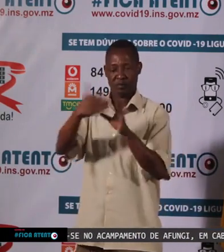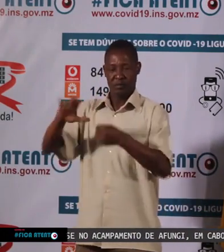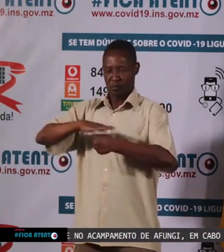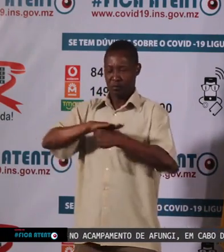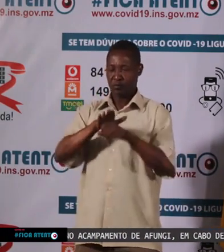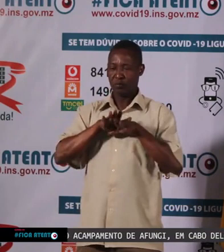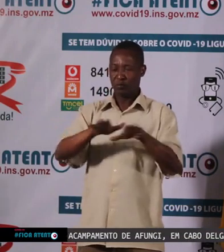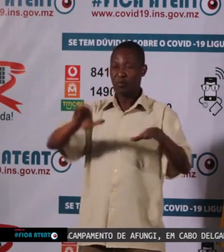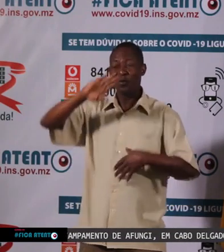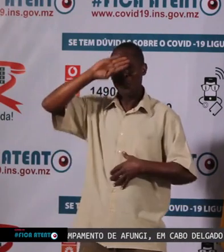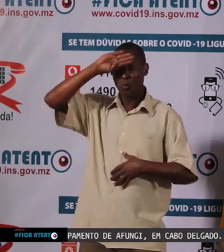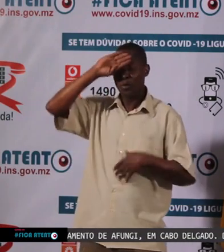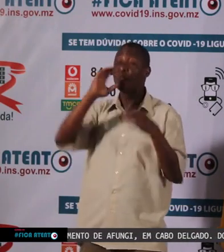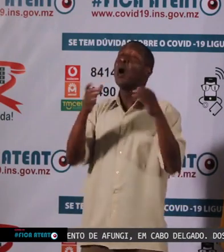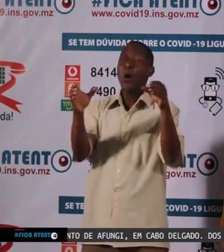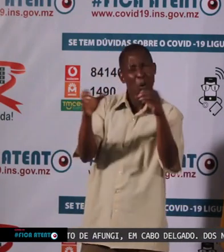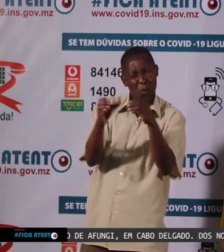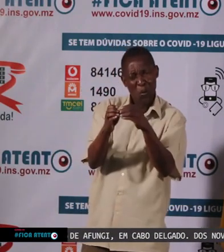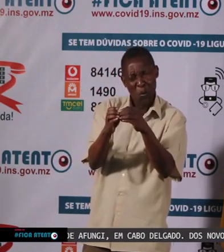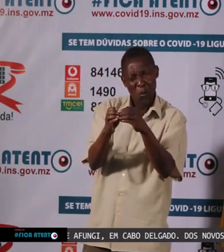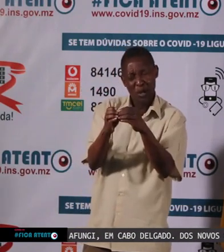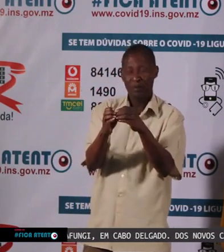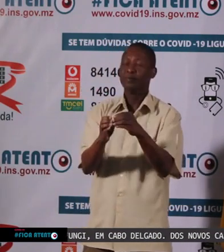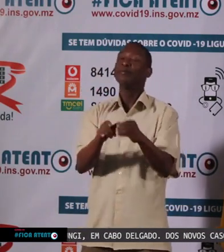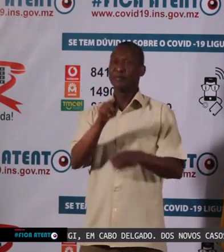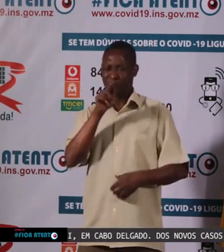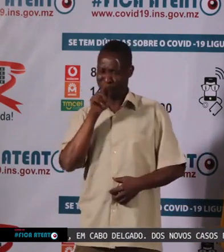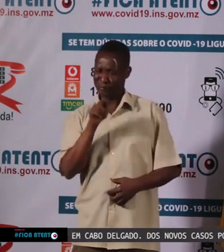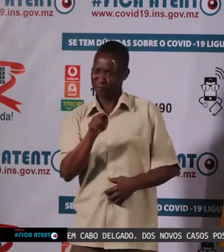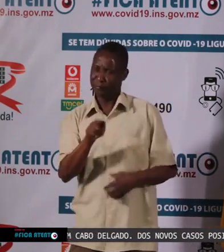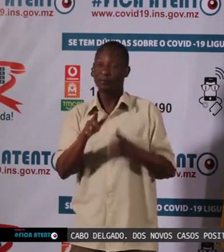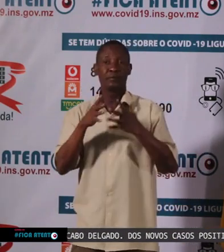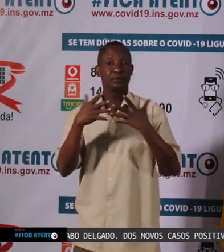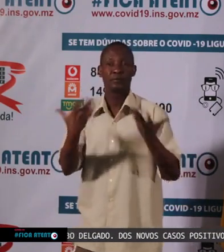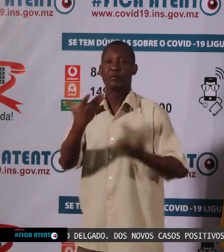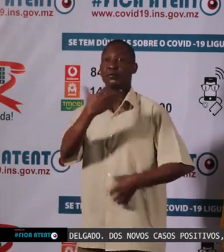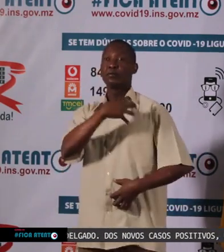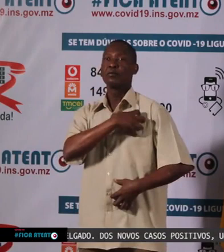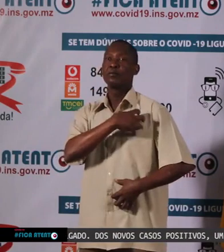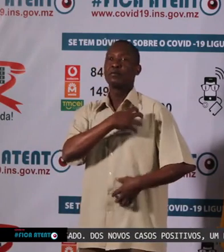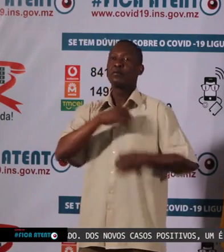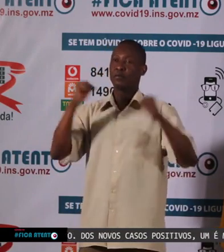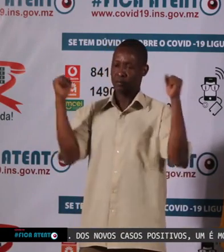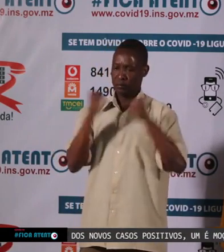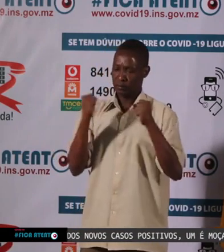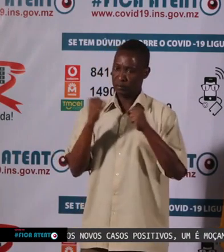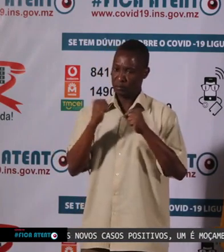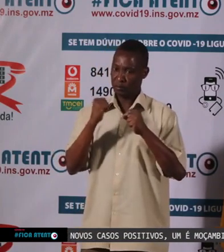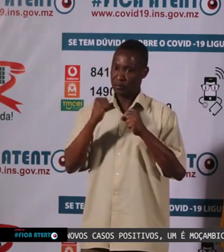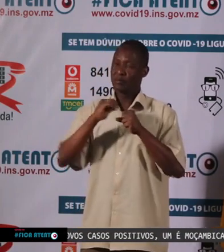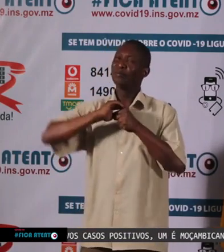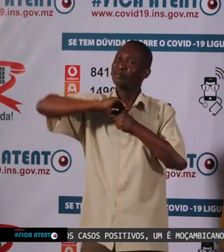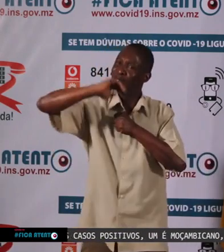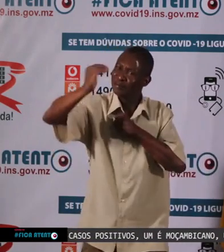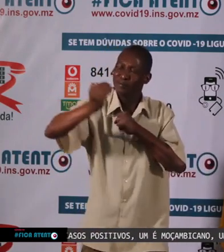baixo. É neste contexto que o Ministério da Saúde reitera